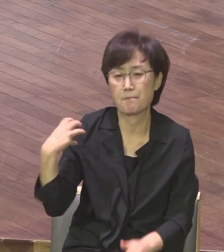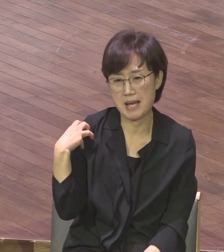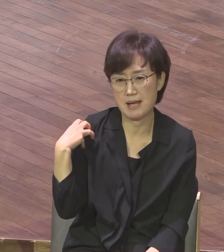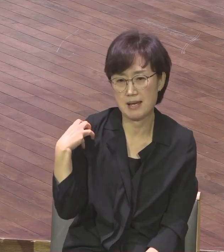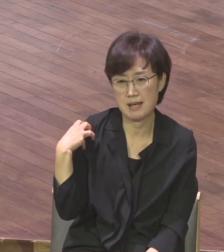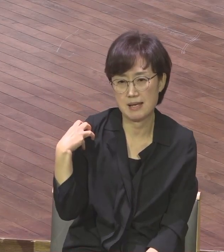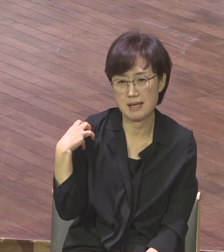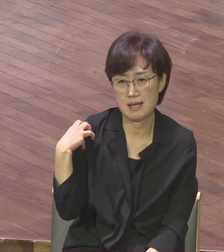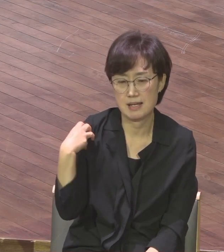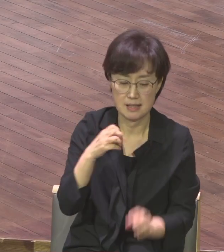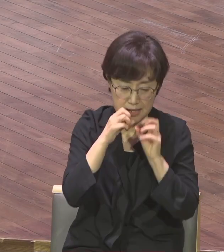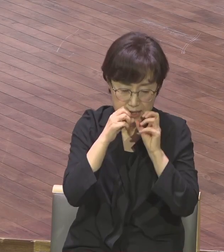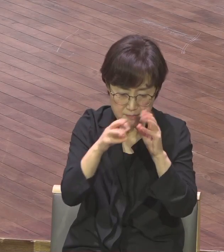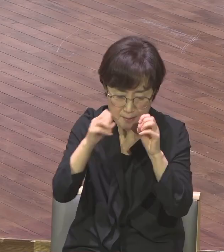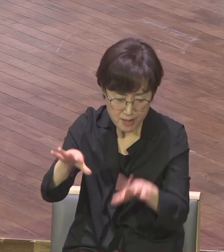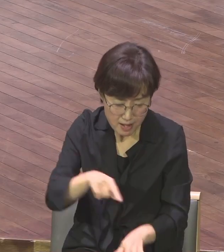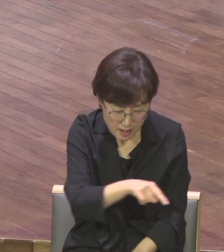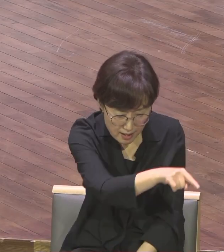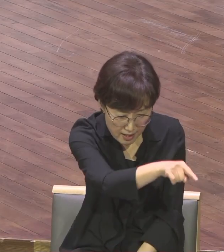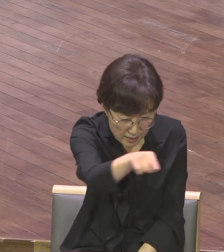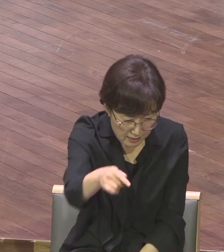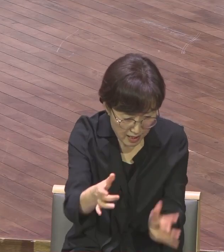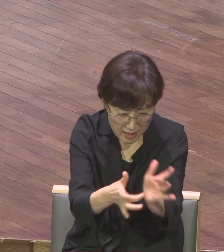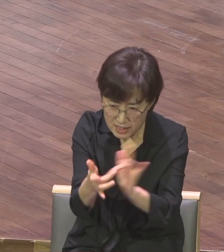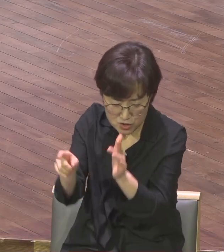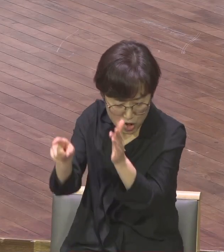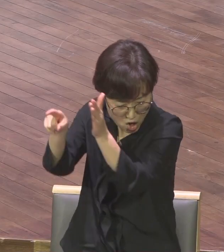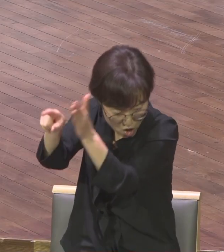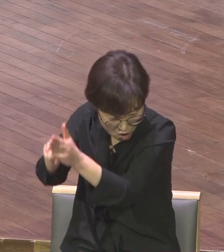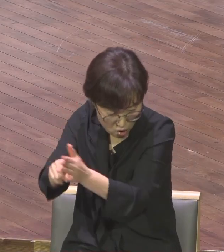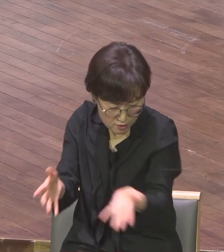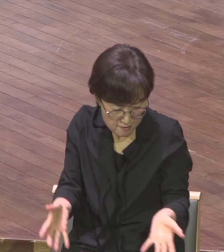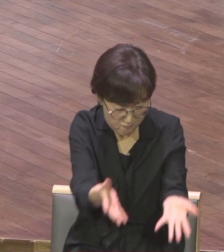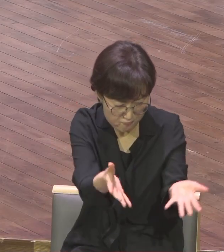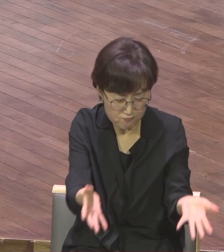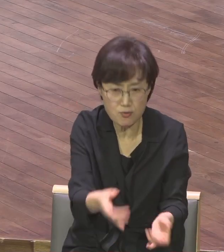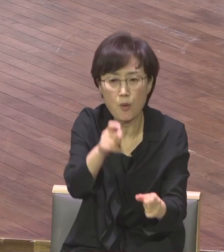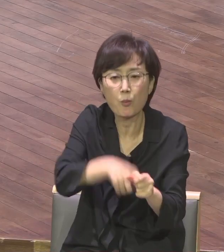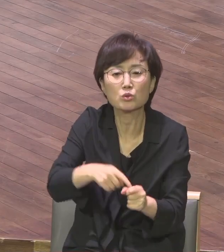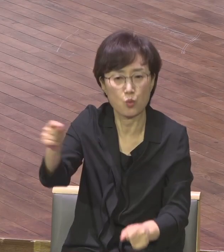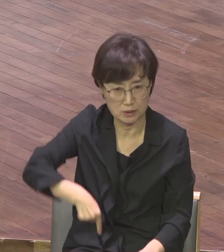모든 사람이 예수 그리스도를 믿게 하는 것이다.